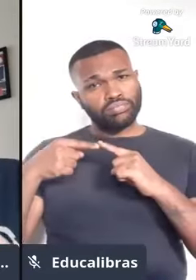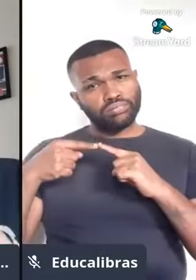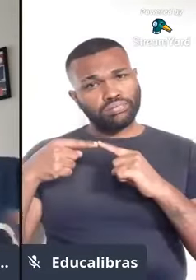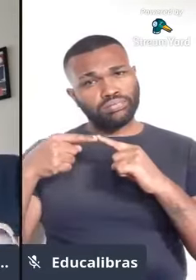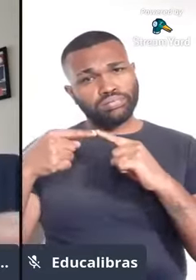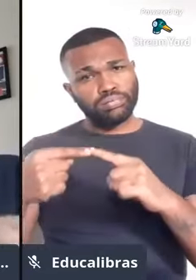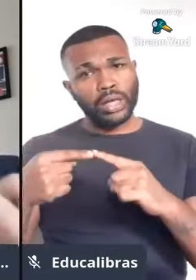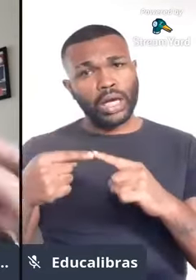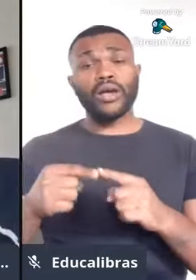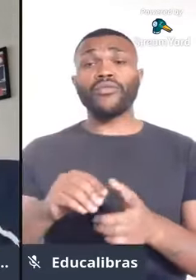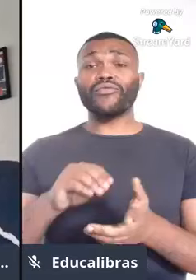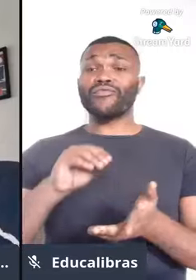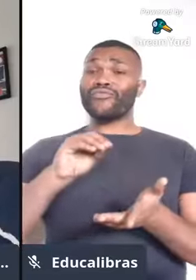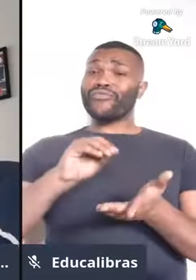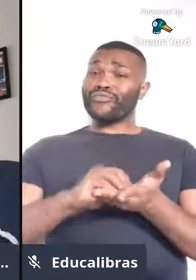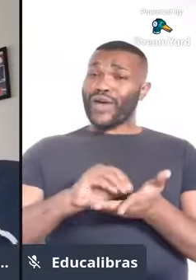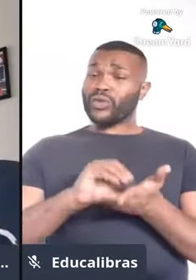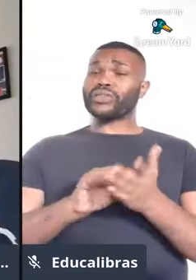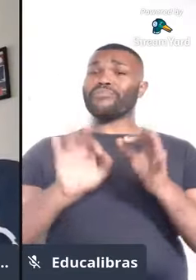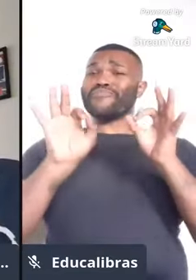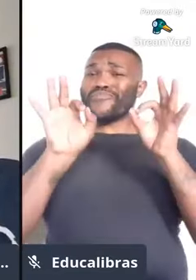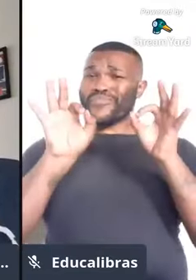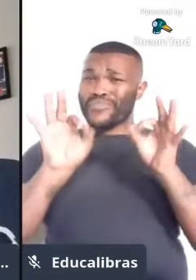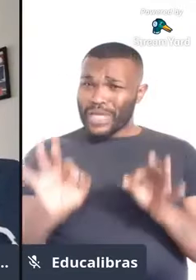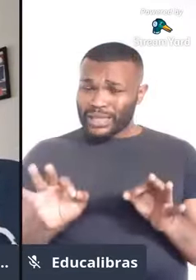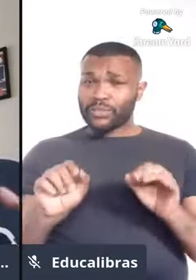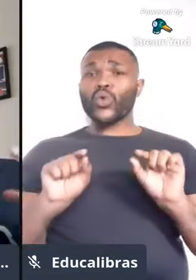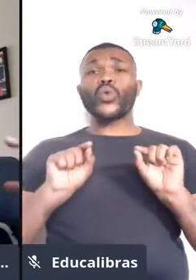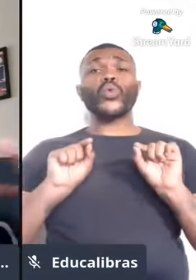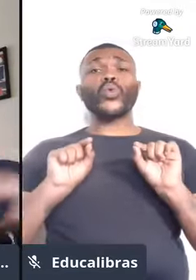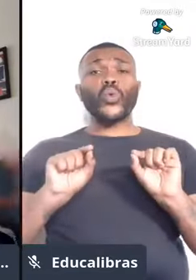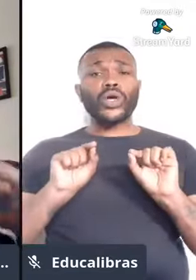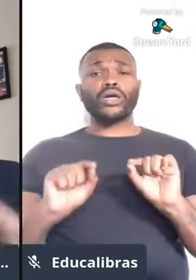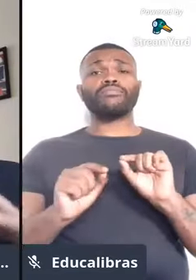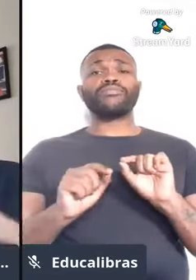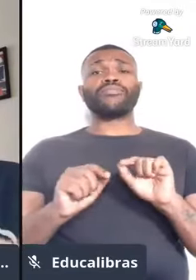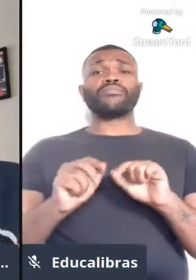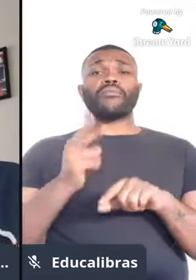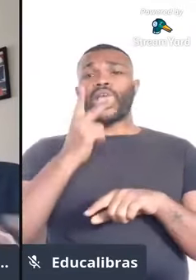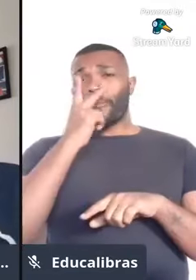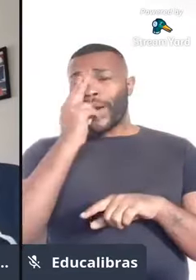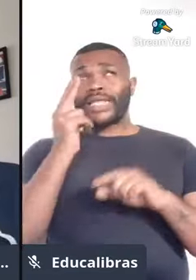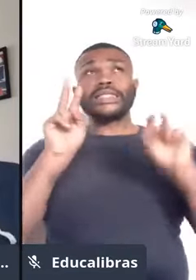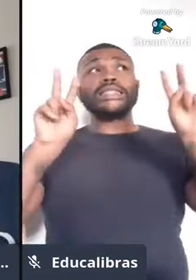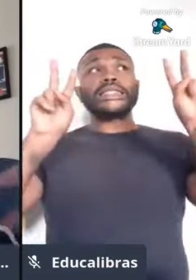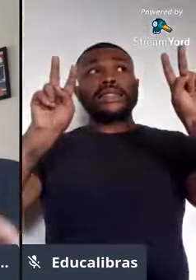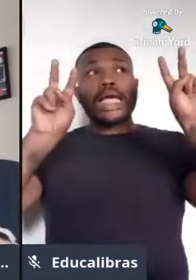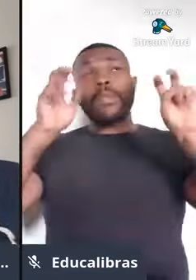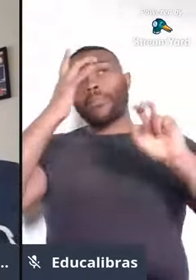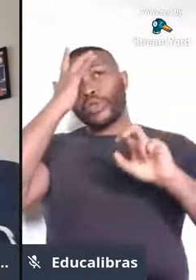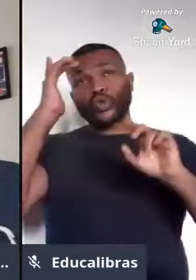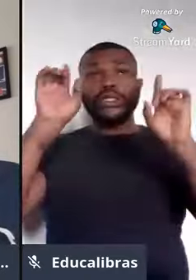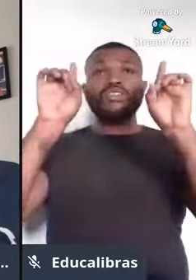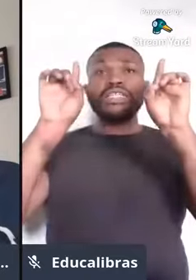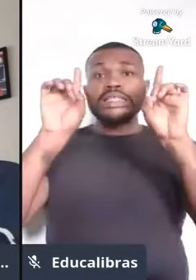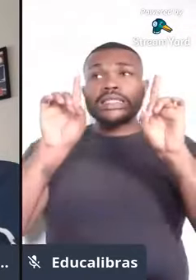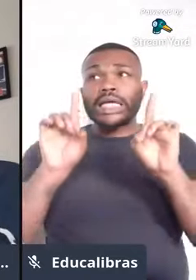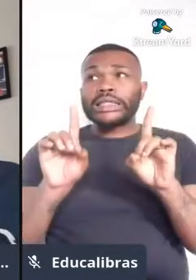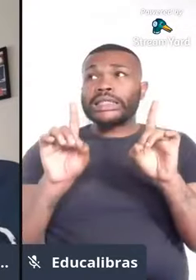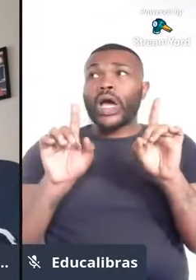verdade, é tirar essa redoma que existe em cima do universo da pessoa com deficiência, que impede uma visão